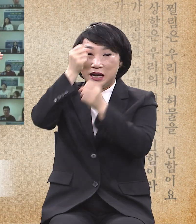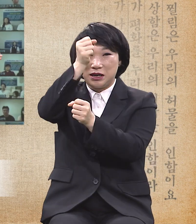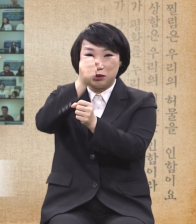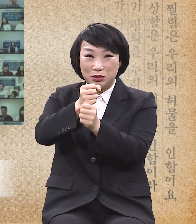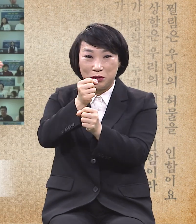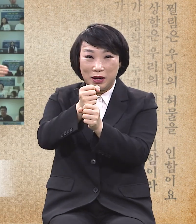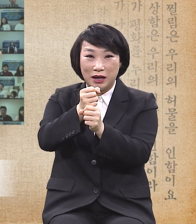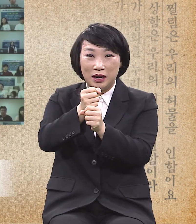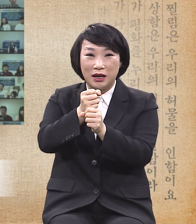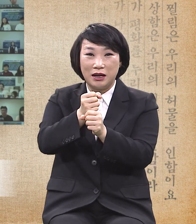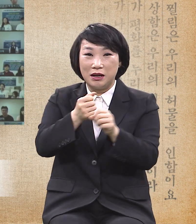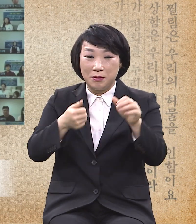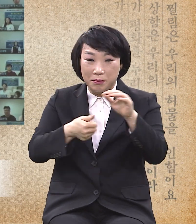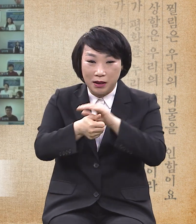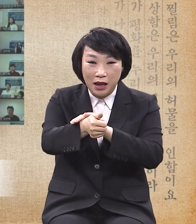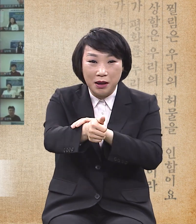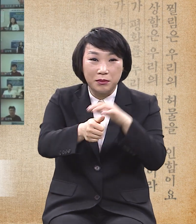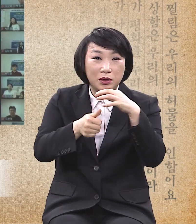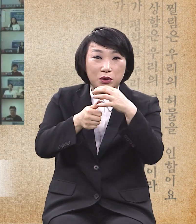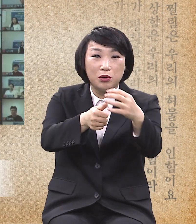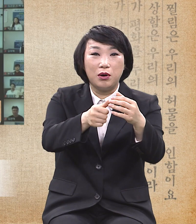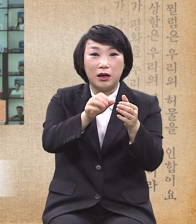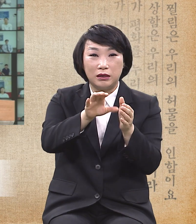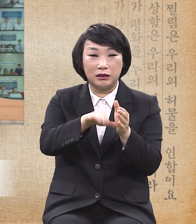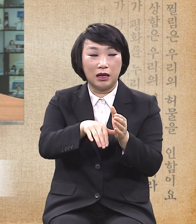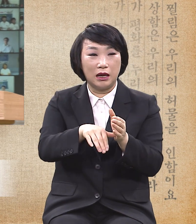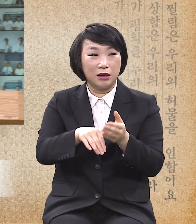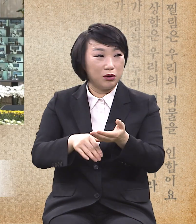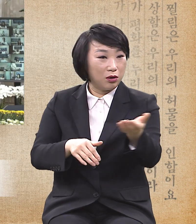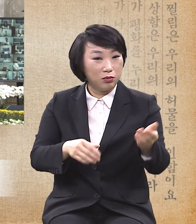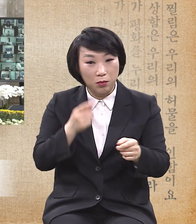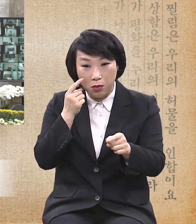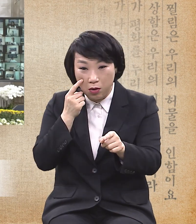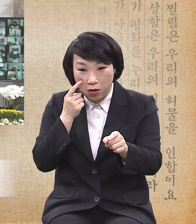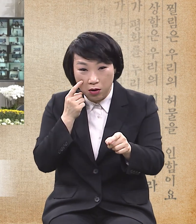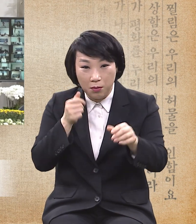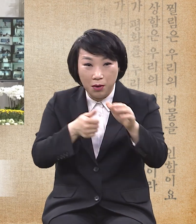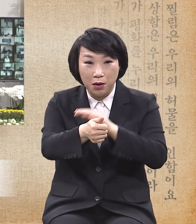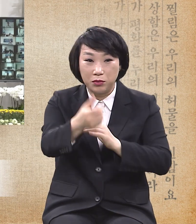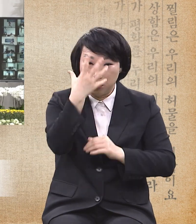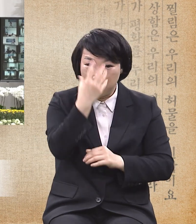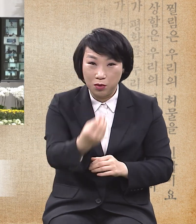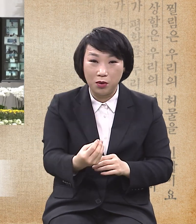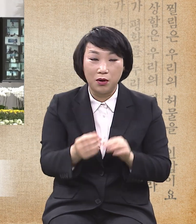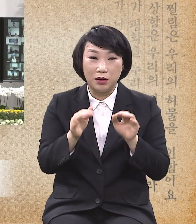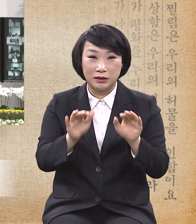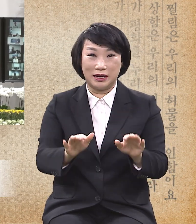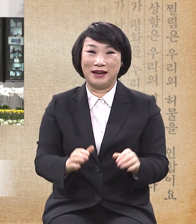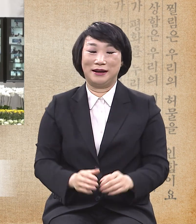창조한 뱀을 이용할 때 누가 봐도 뱀처럼 보이잖아요.